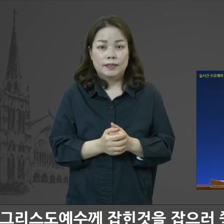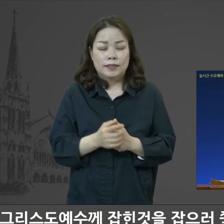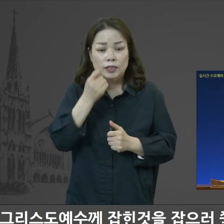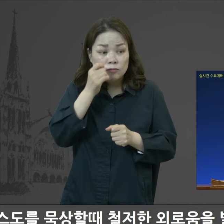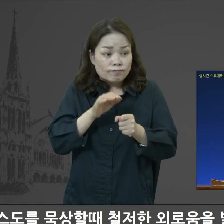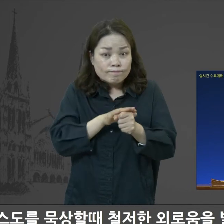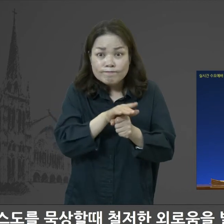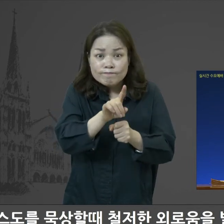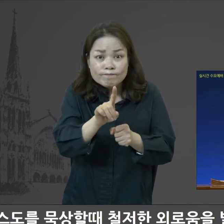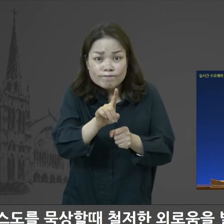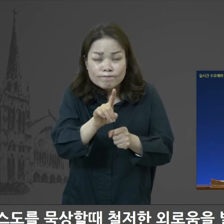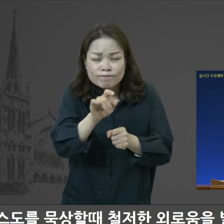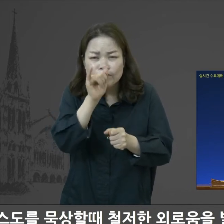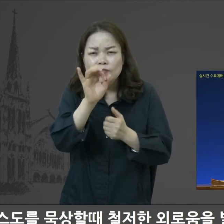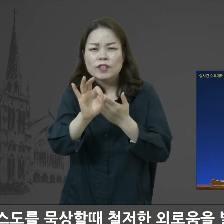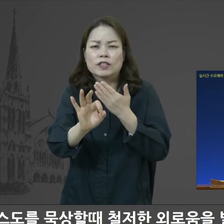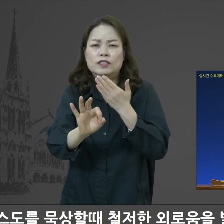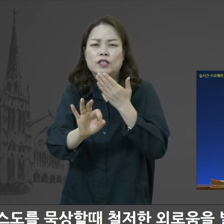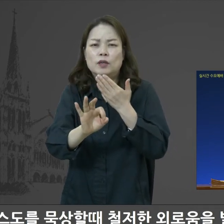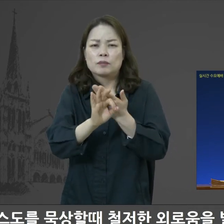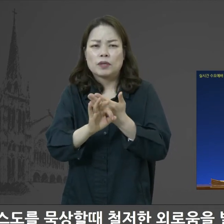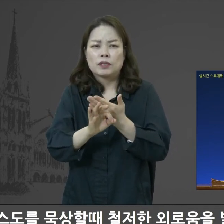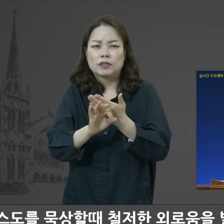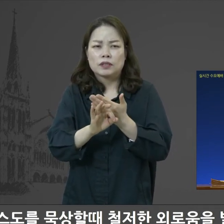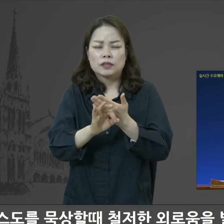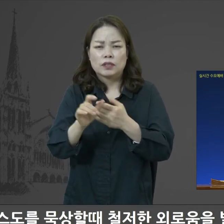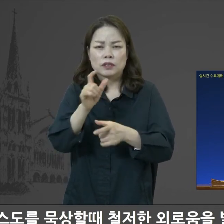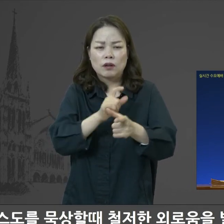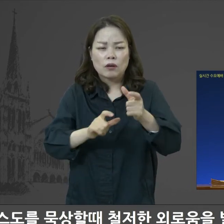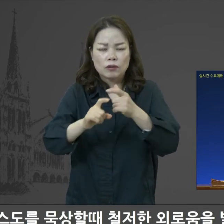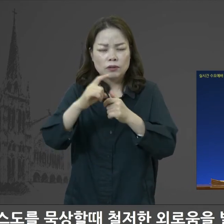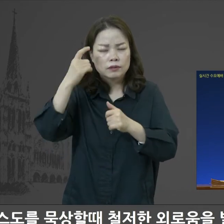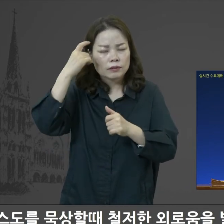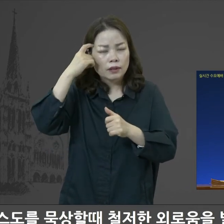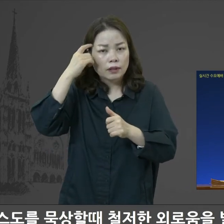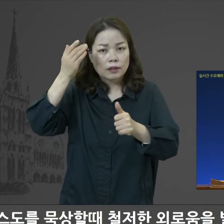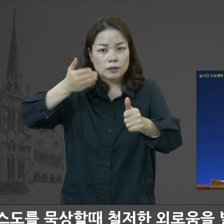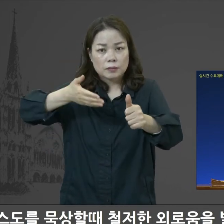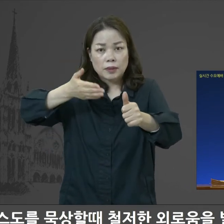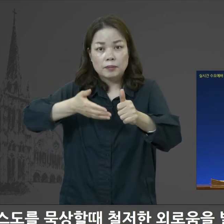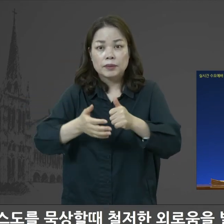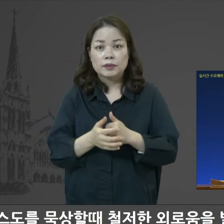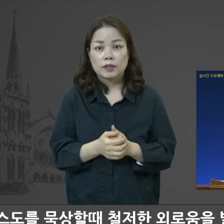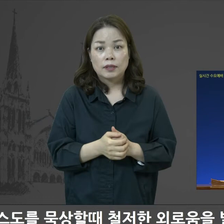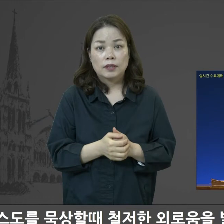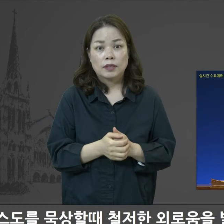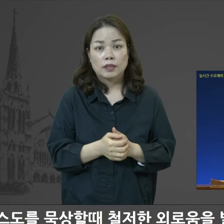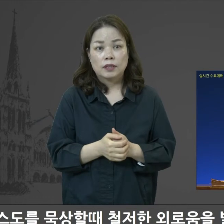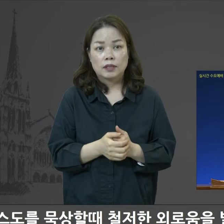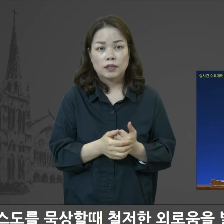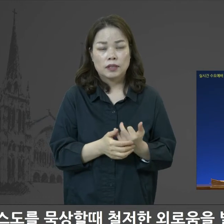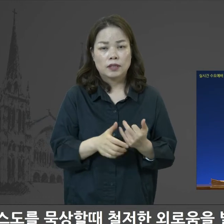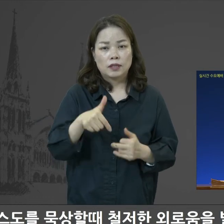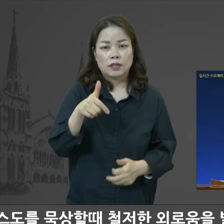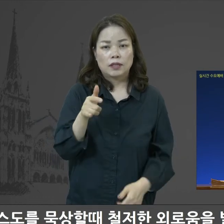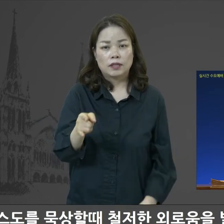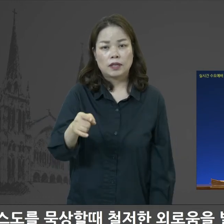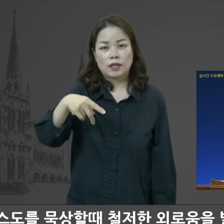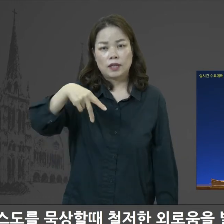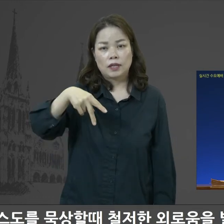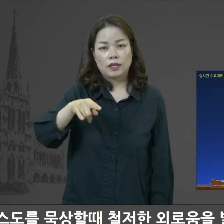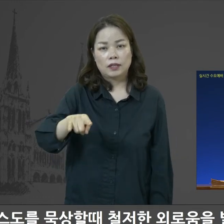측은지심에 머물러 있는 분이 계시다면 여러분 이제 한 걸음 더 나아갈 수 있기를 주의 이름으로 축복합니다. 게네세토토